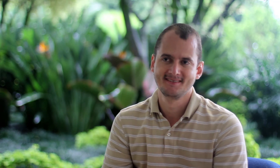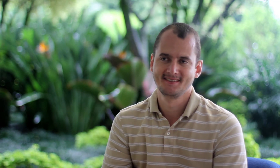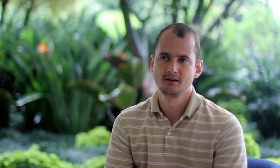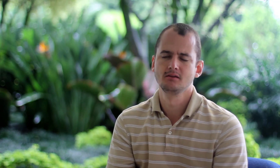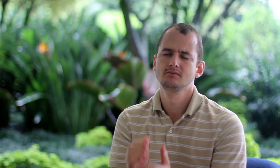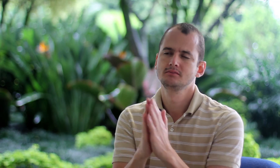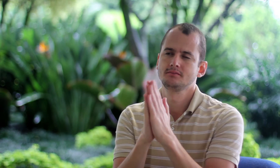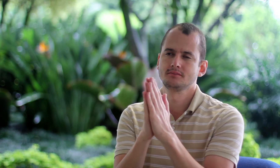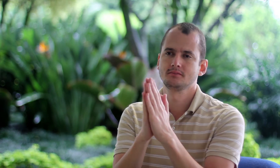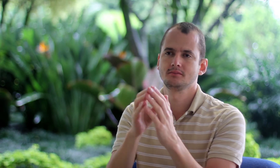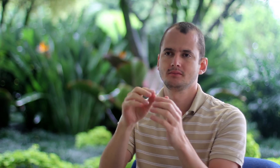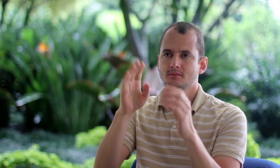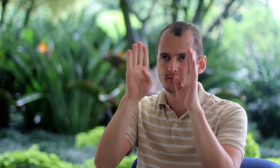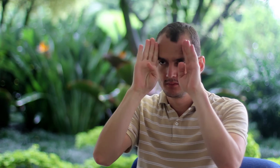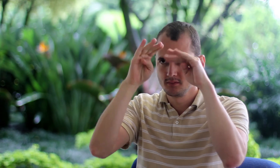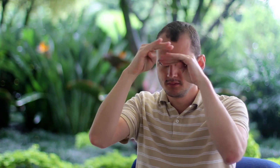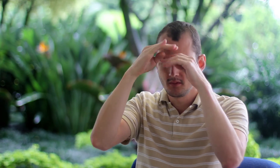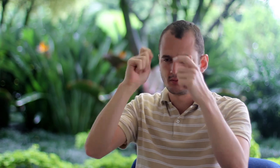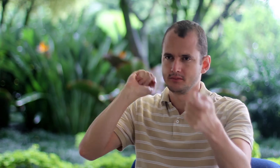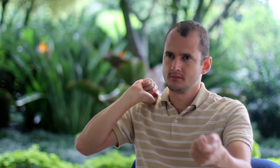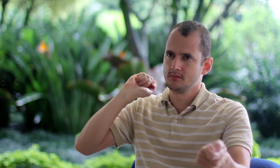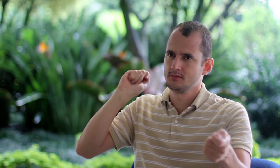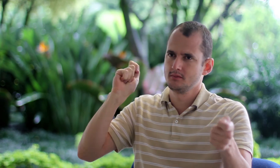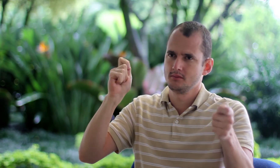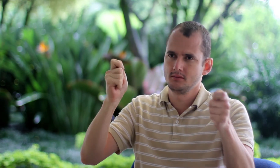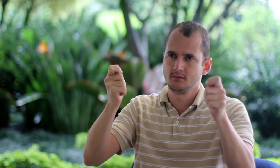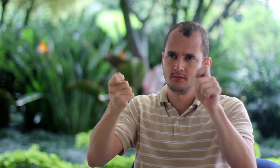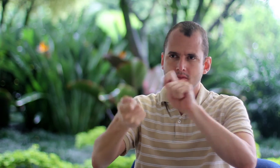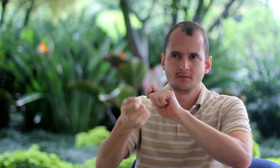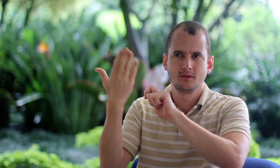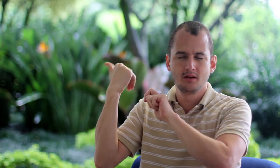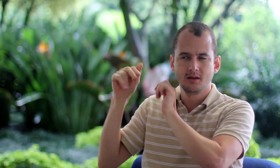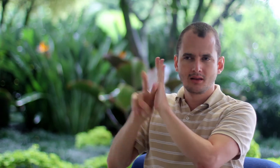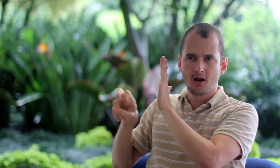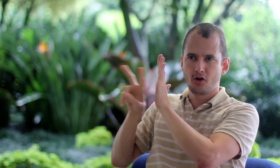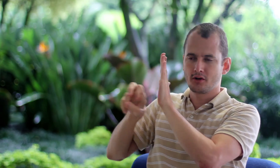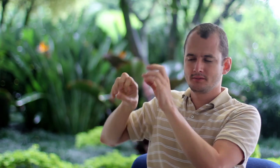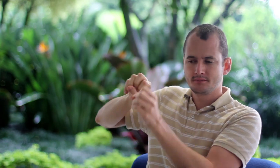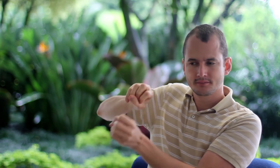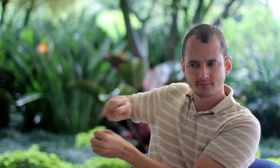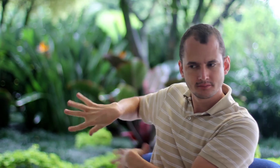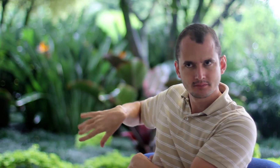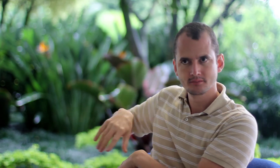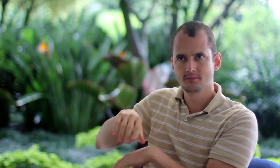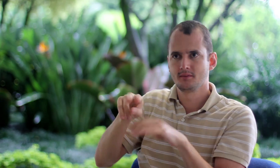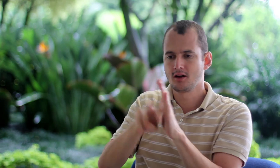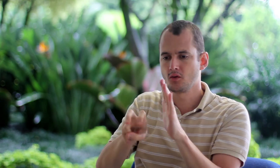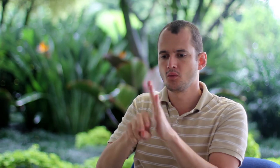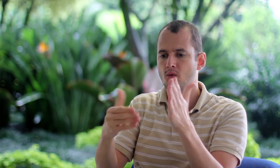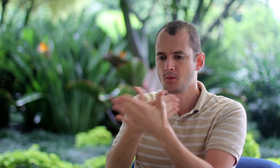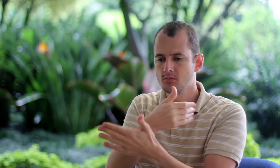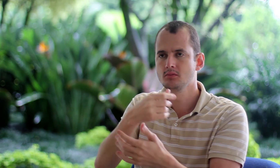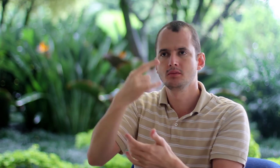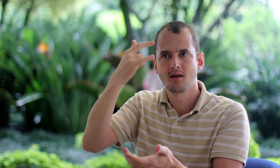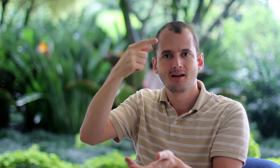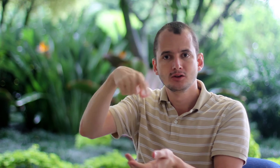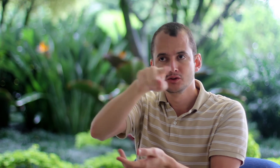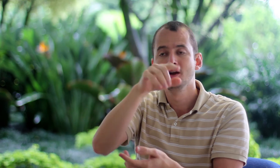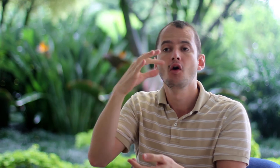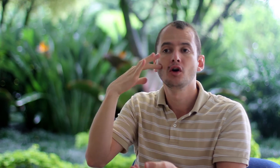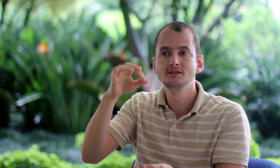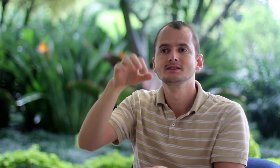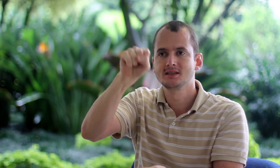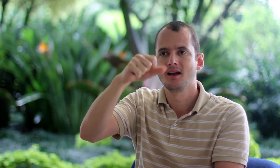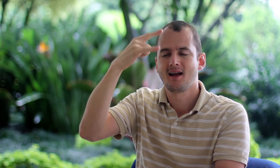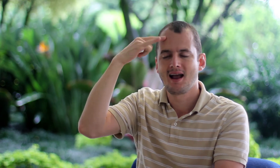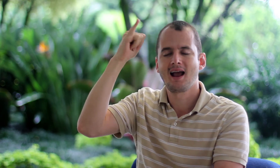Esta de para pelea, por favor, cambien los estereotipos, cambien los mitos. No más mitos frente a